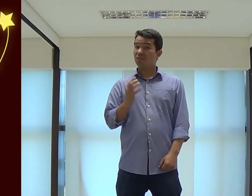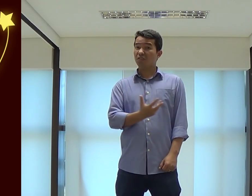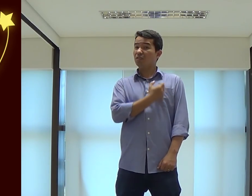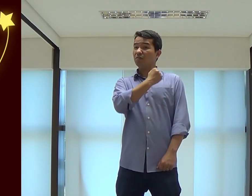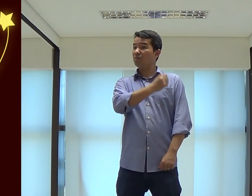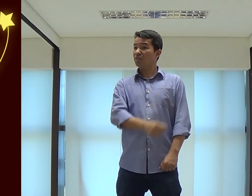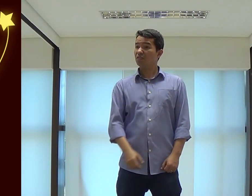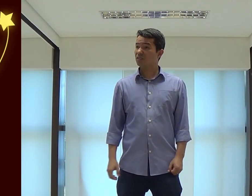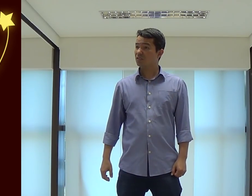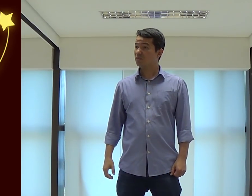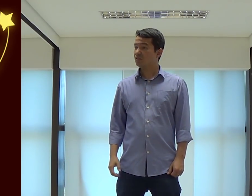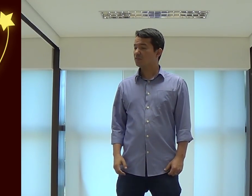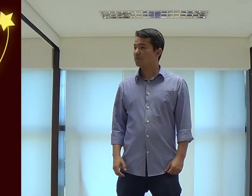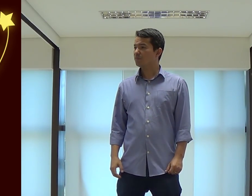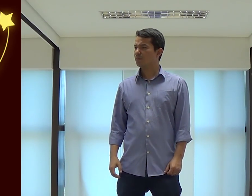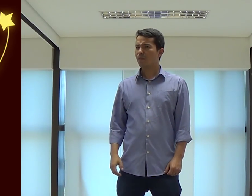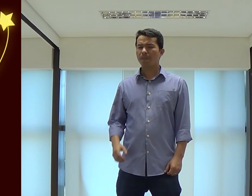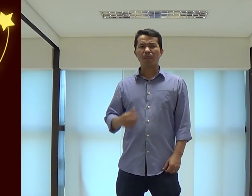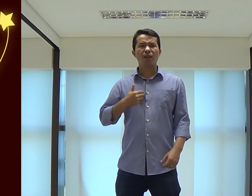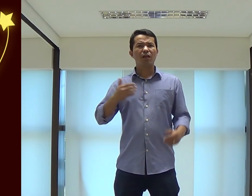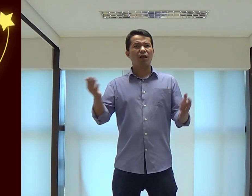É o tempo de salvação.